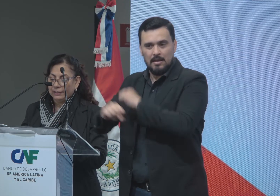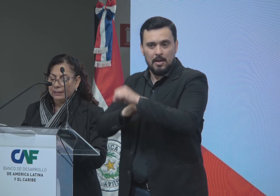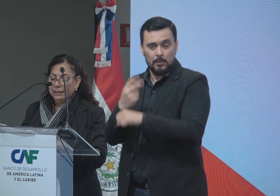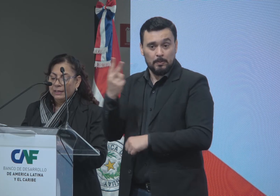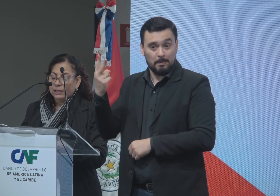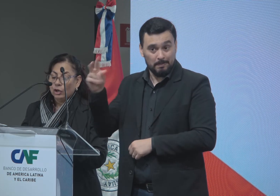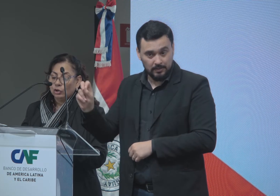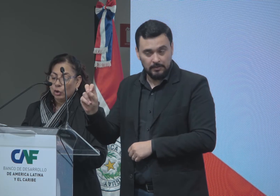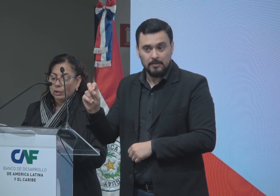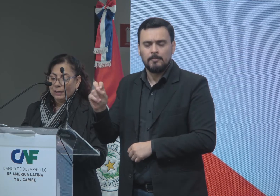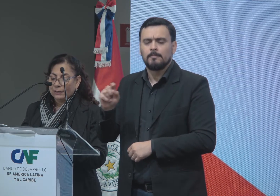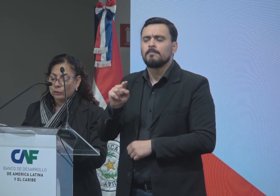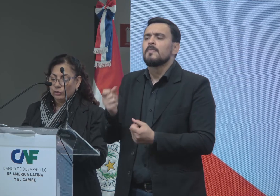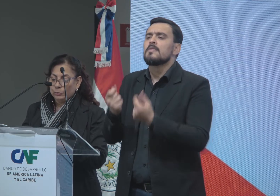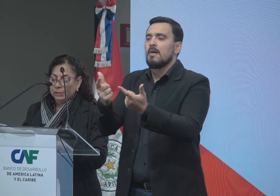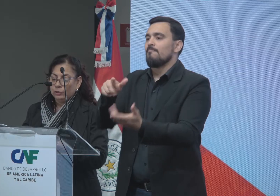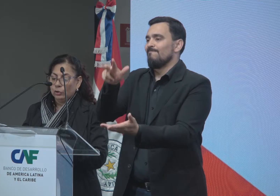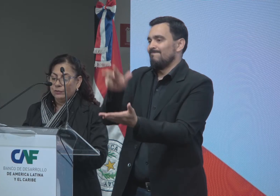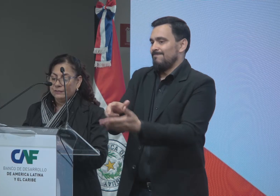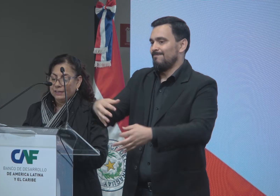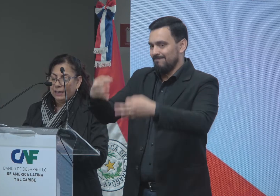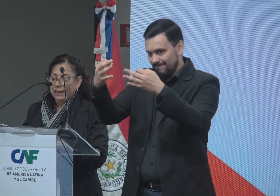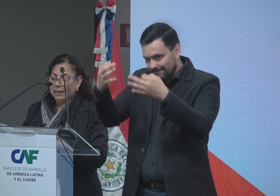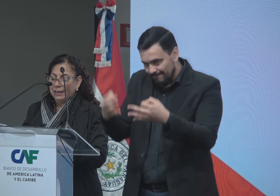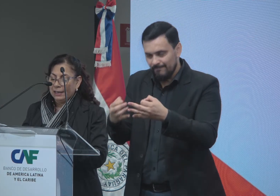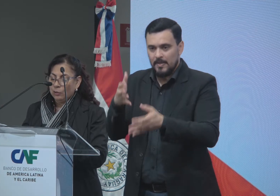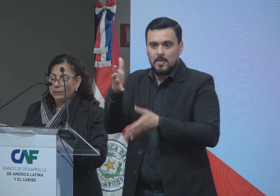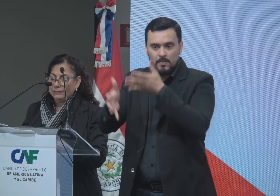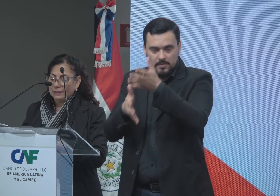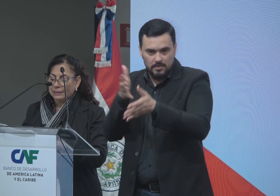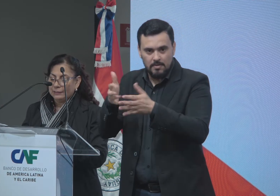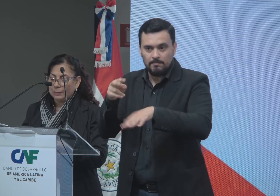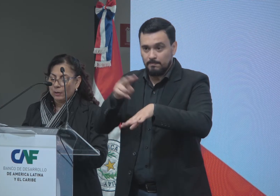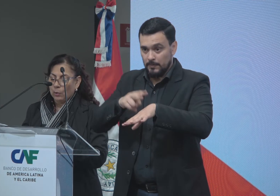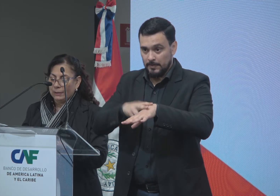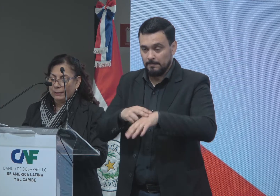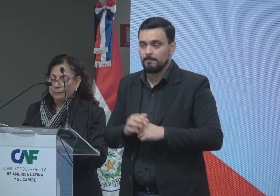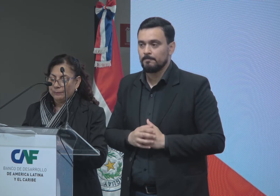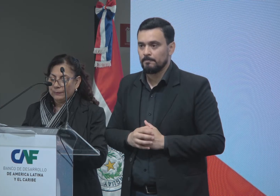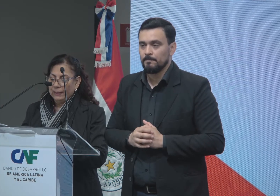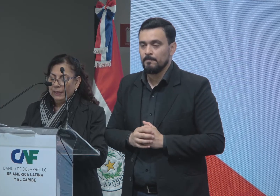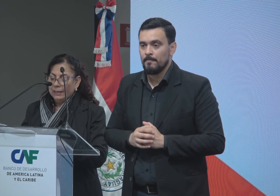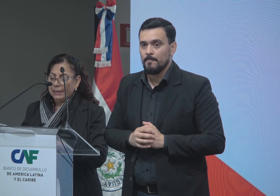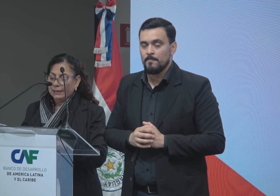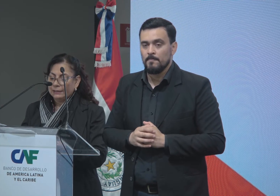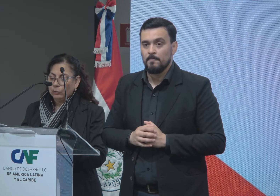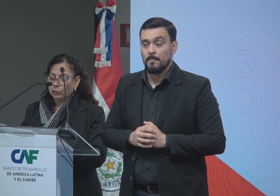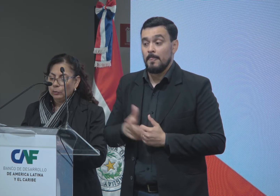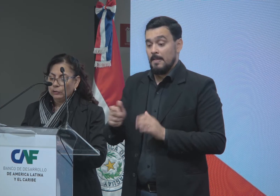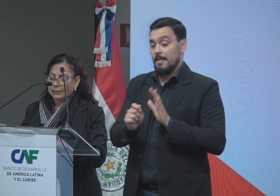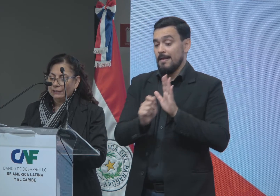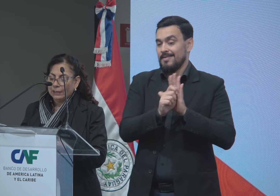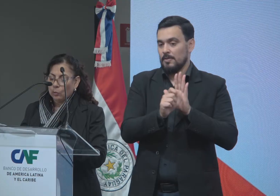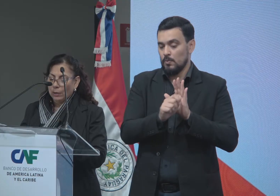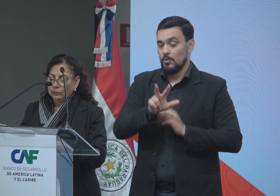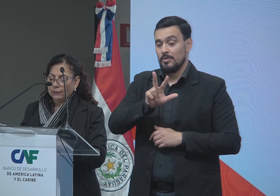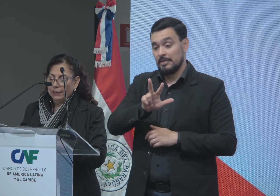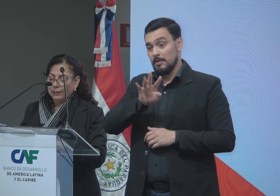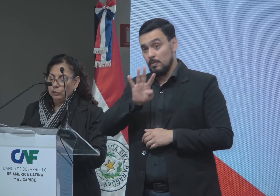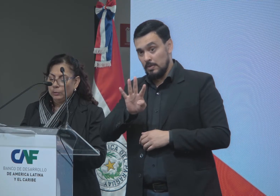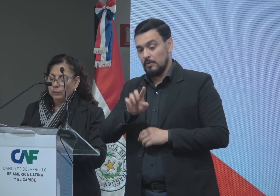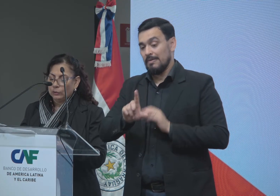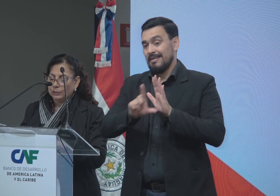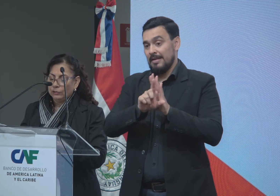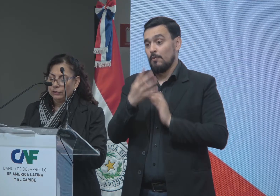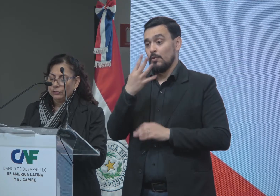6530/20, que otorga reconocimiento oficial a la lengua de señas paraguaya. Que el artículo número 34 de la Ley